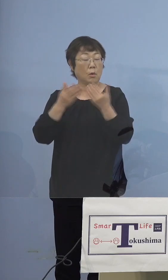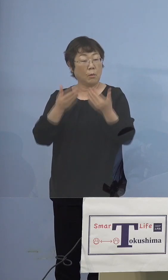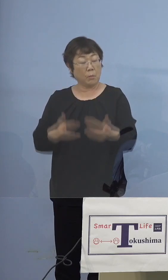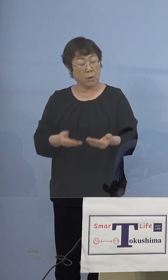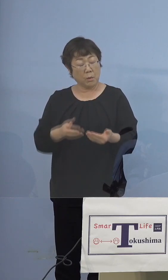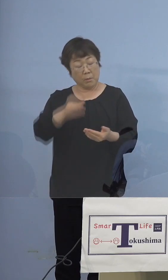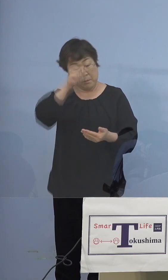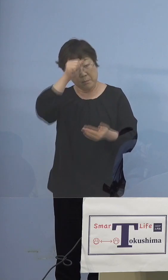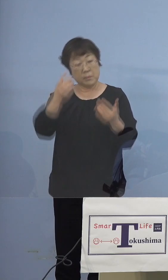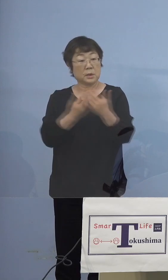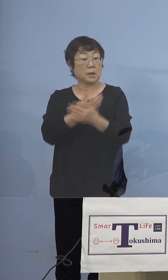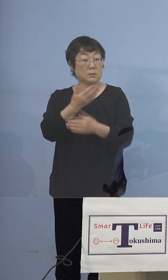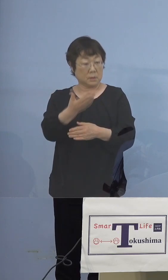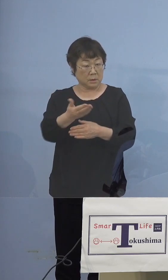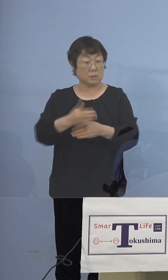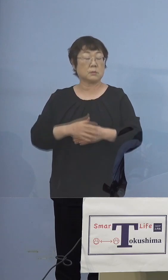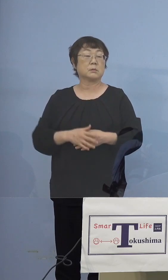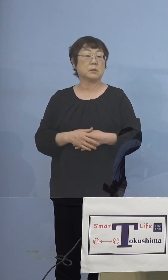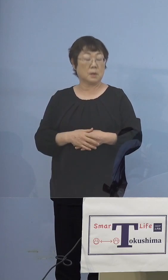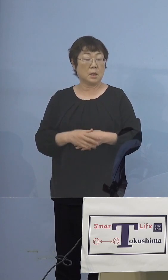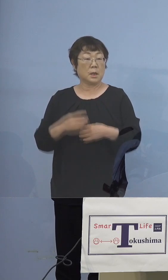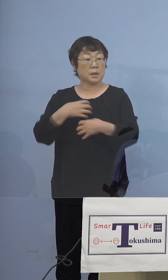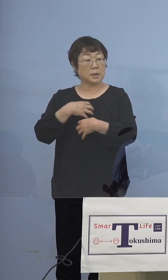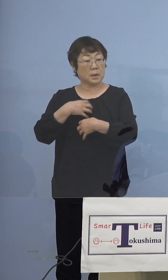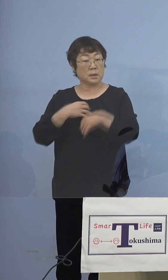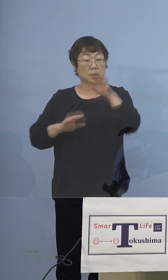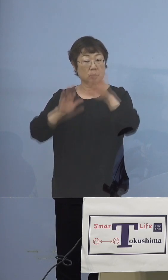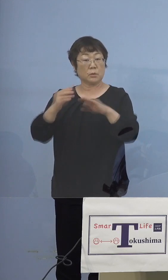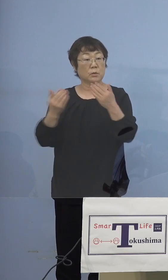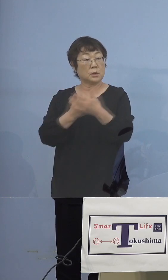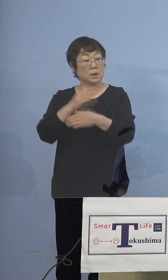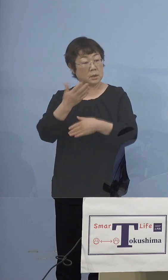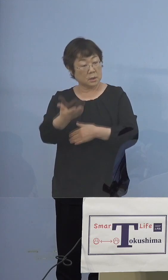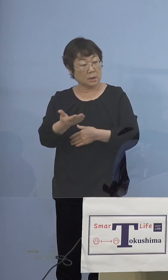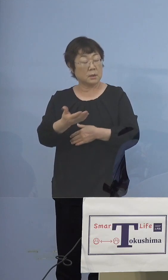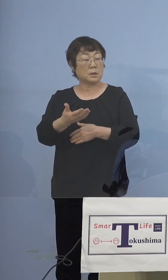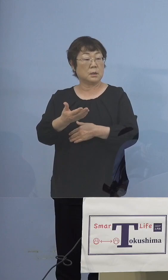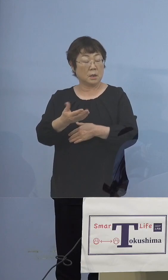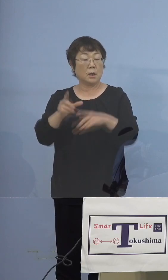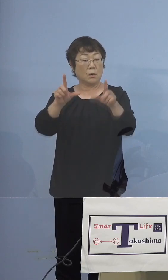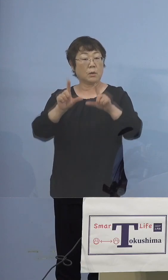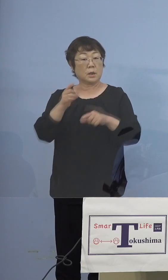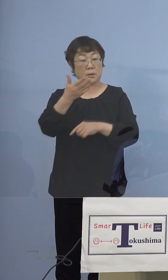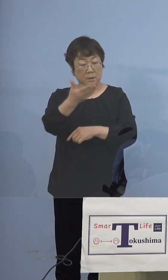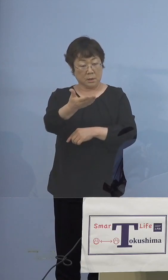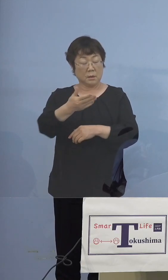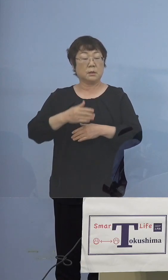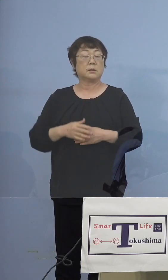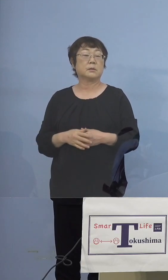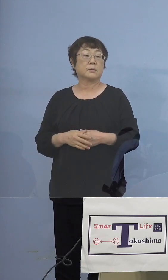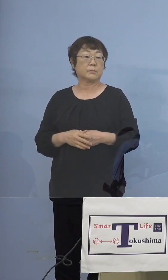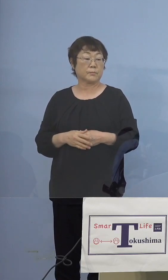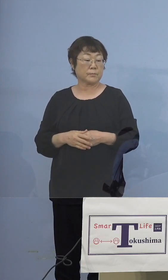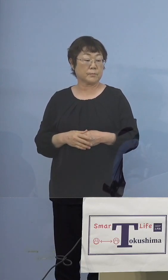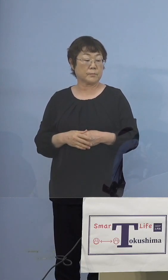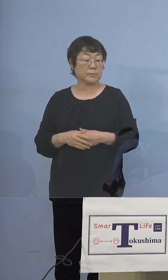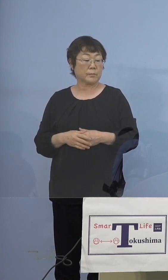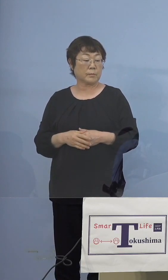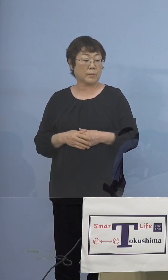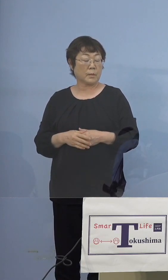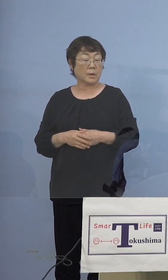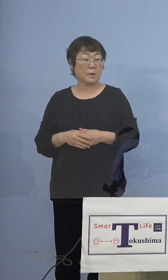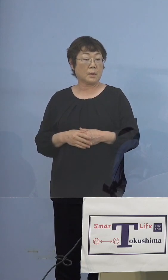反応があったとか、非常に危険なことがあったというような報告っていうのはあったでしょうか。 そうですね、我々